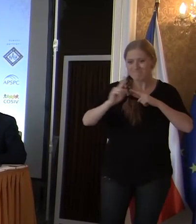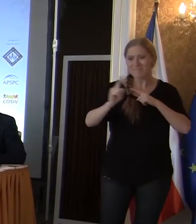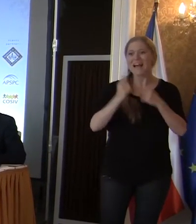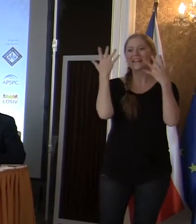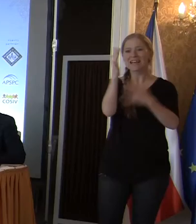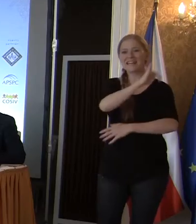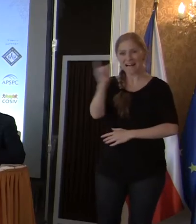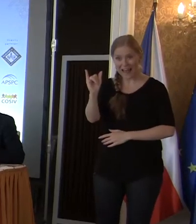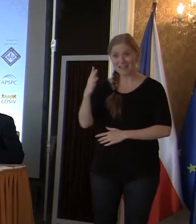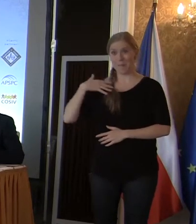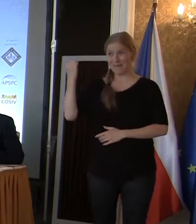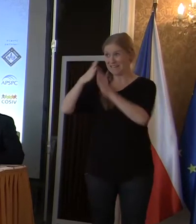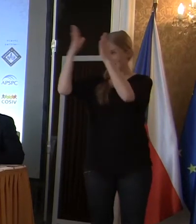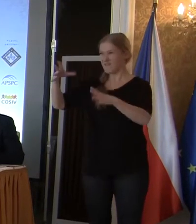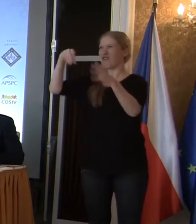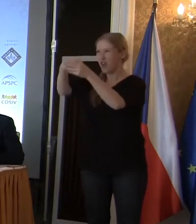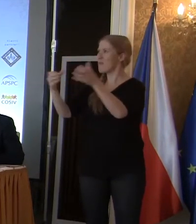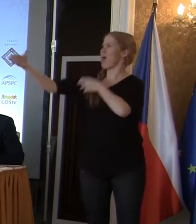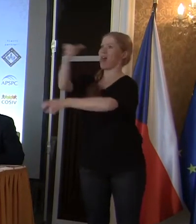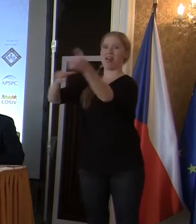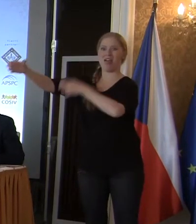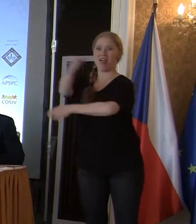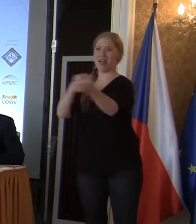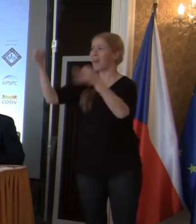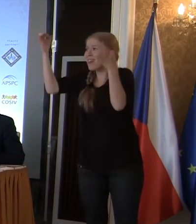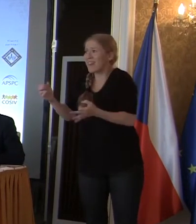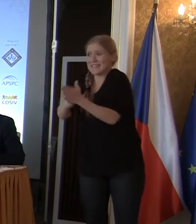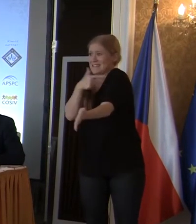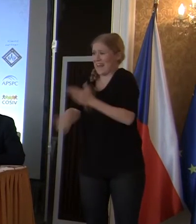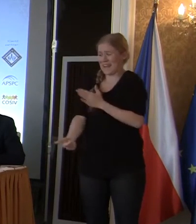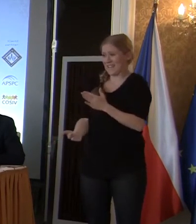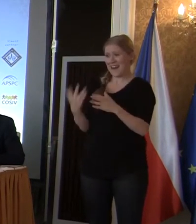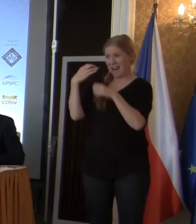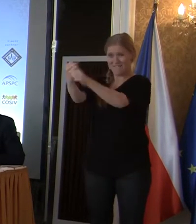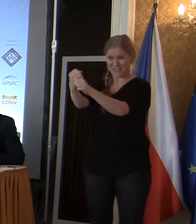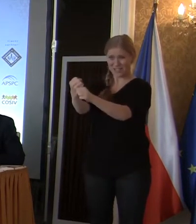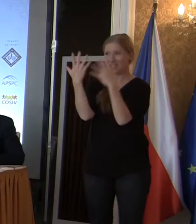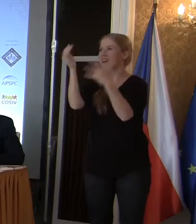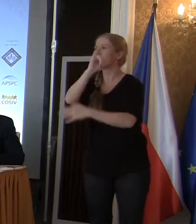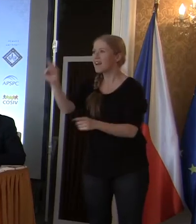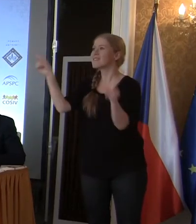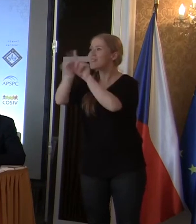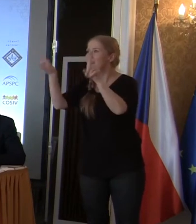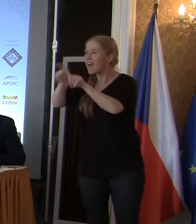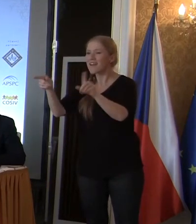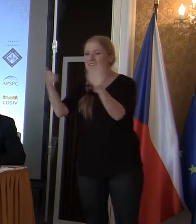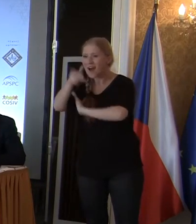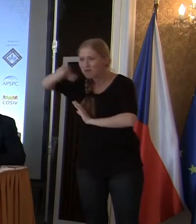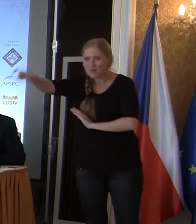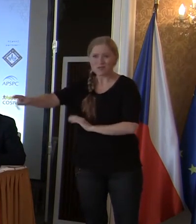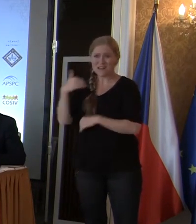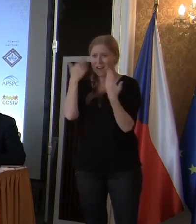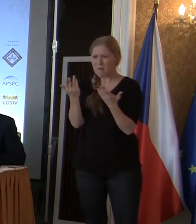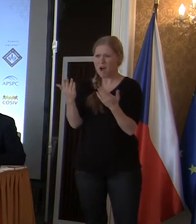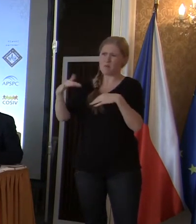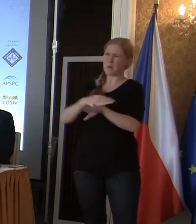12 ministrů. Takže ono to není úplně jednoduché u nás. My jsme taková zvláštní země v tomhle. Za poslední 4 roky tuším 6 ministrů školství plus